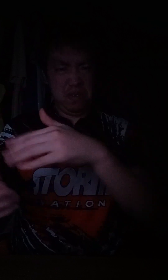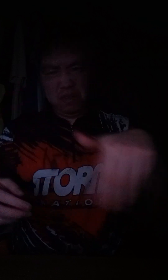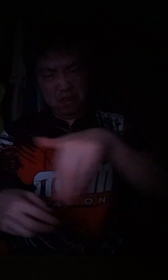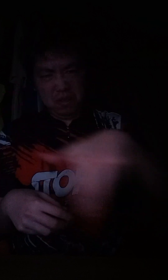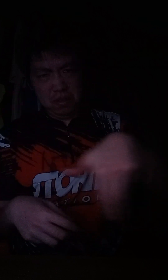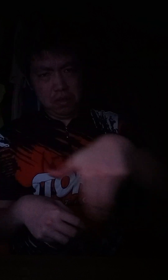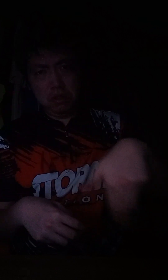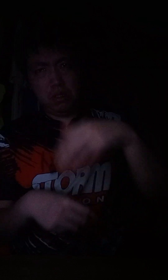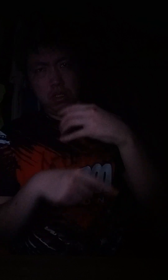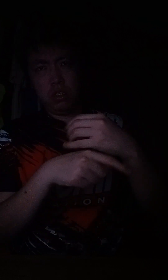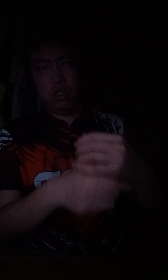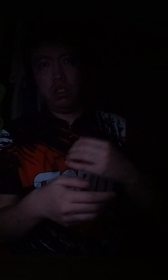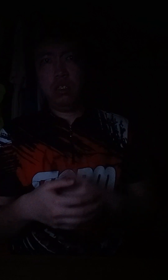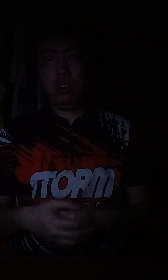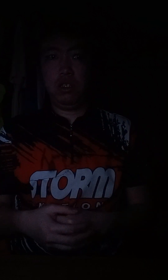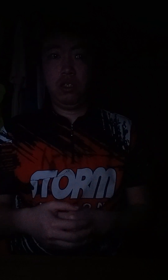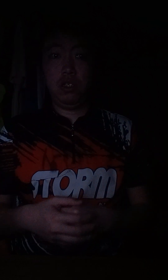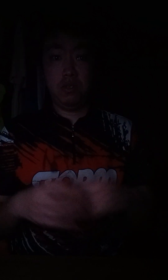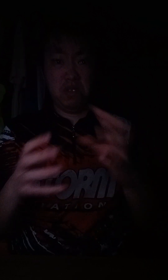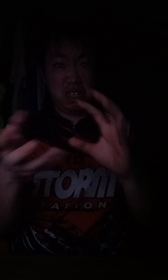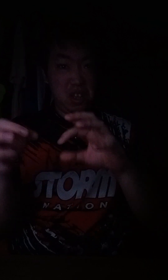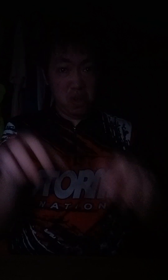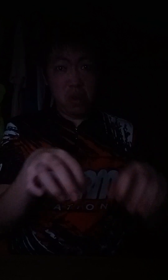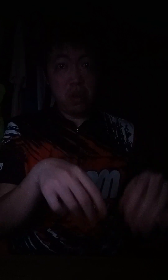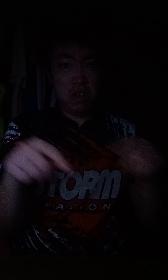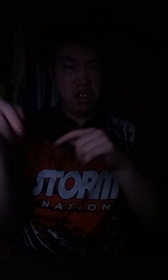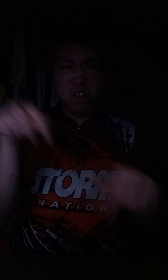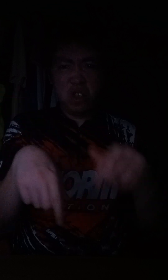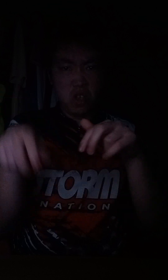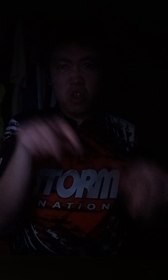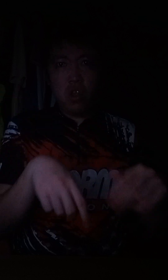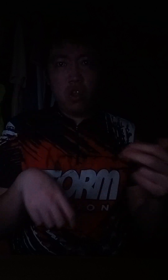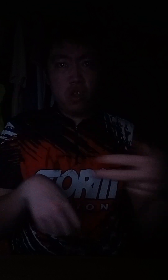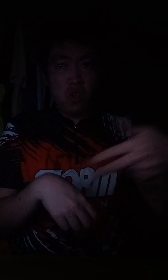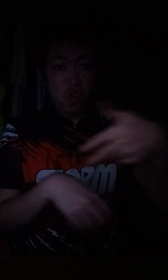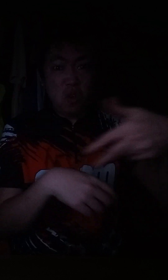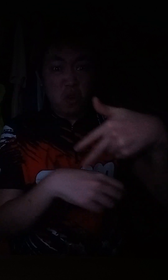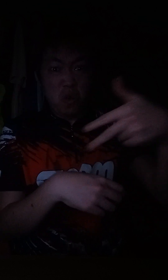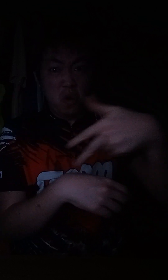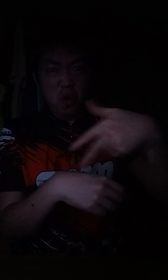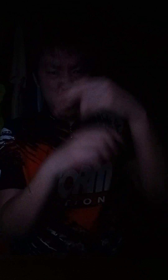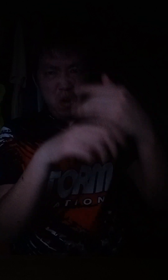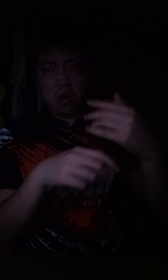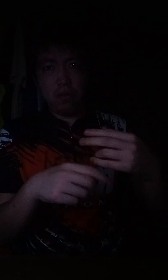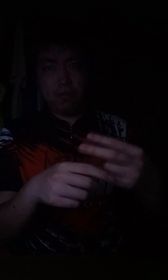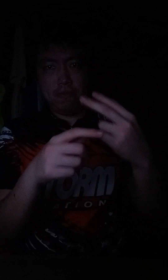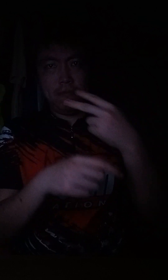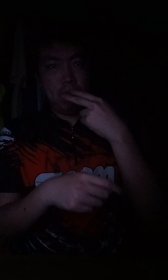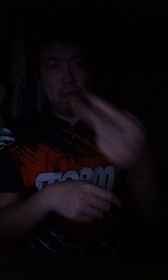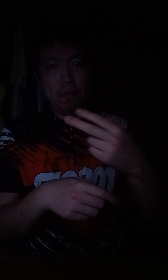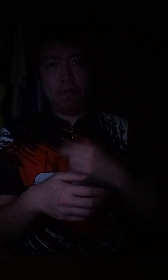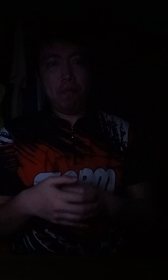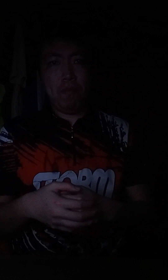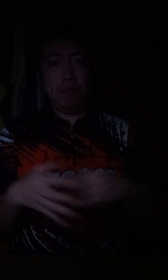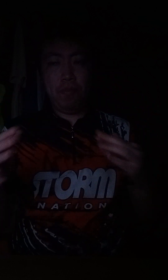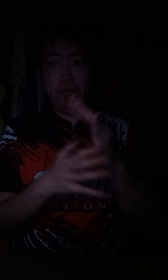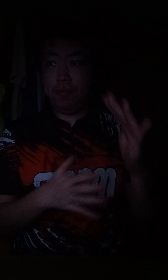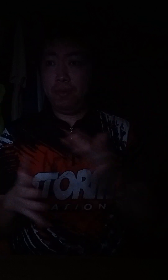널렸습니다. 다 떨어졌고. 여기 버스. 평택 시흥고속도로 시화대교